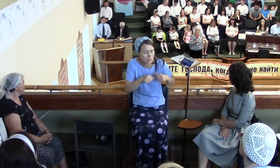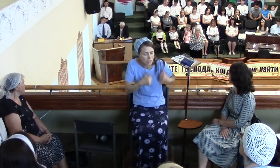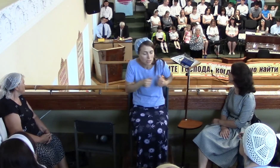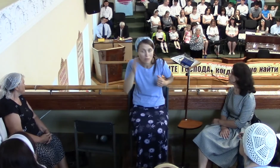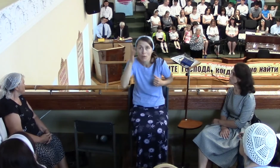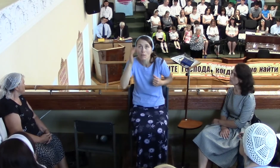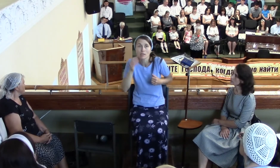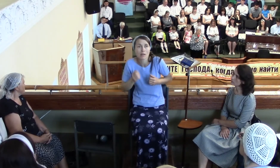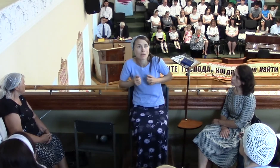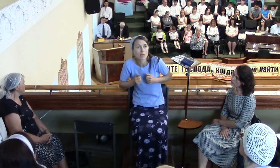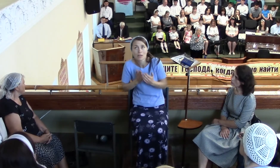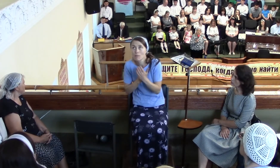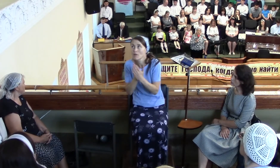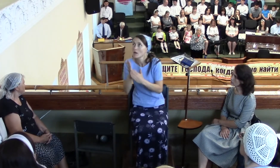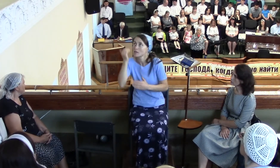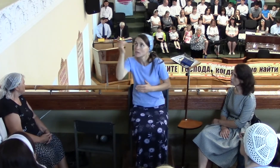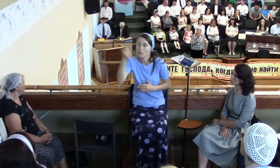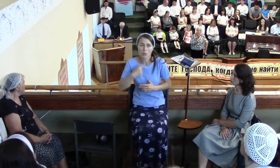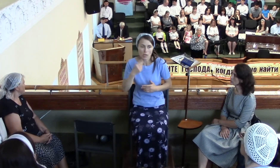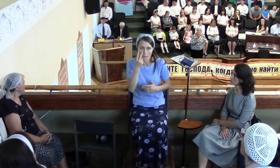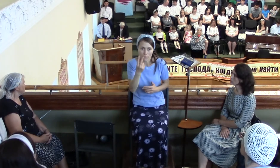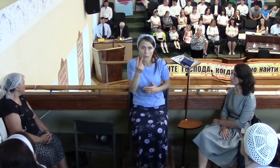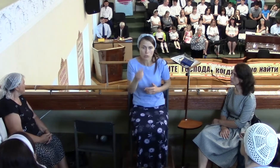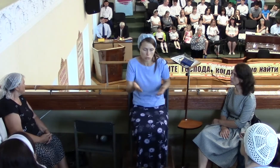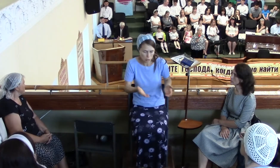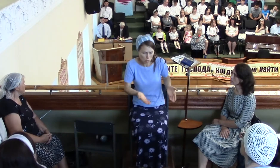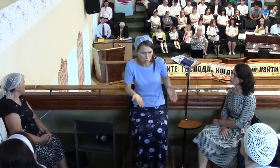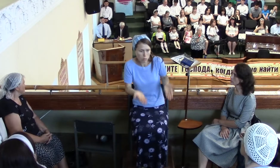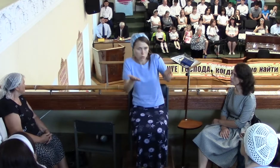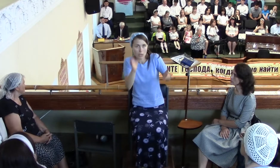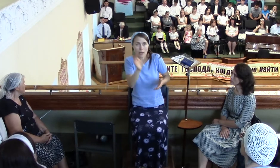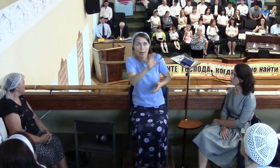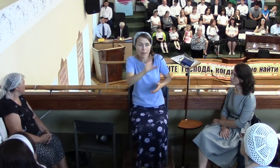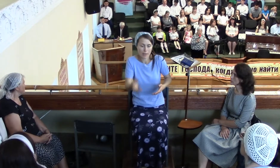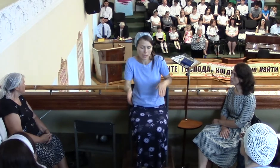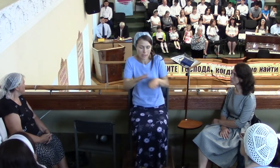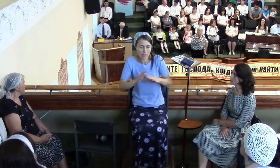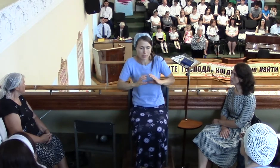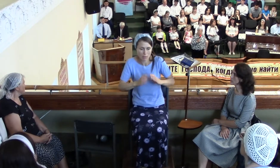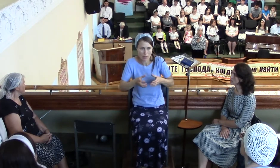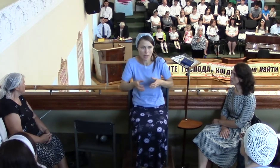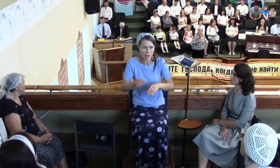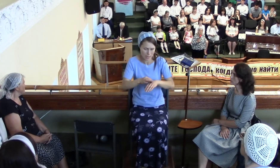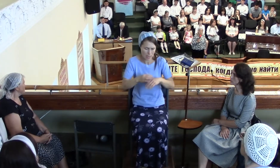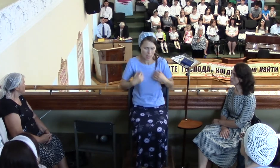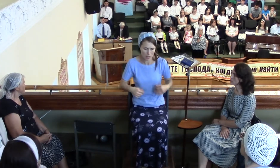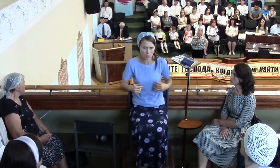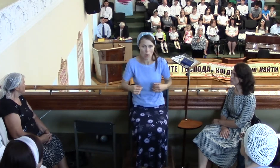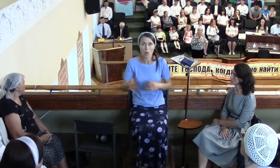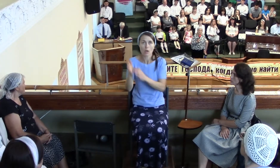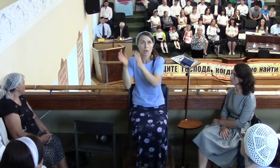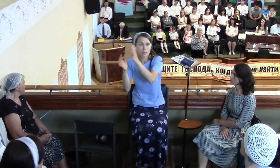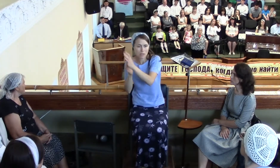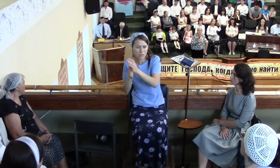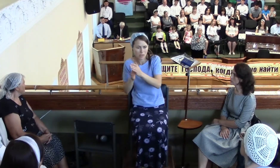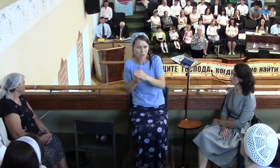мыслью своей. Я вижу, как подняли крест над землею, как тело Христово повисло без сил,